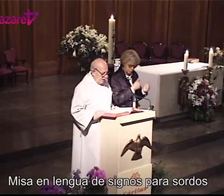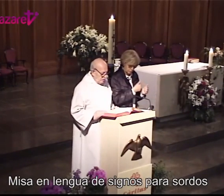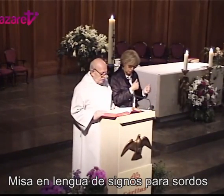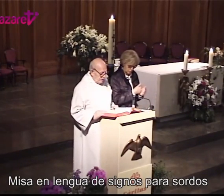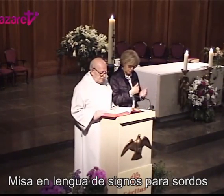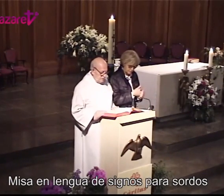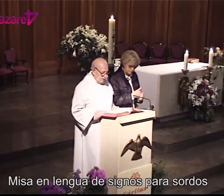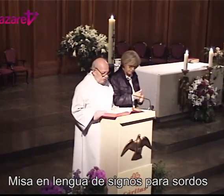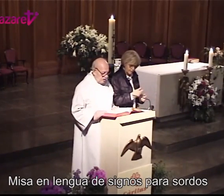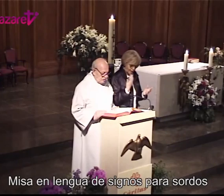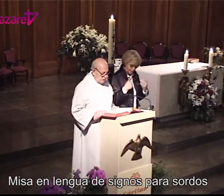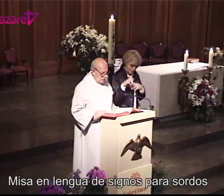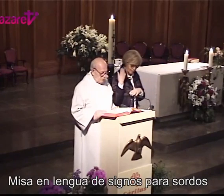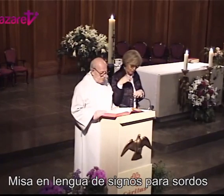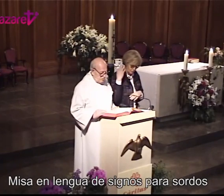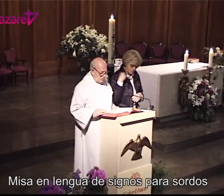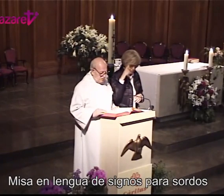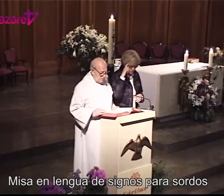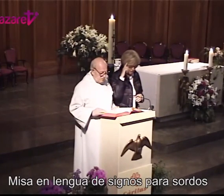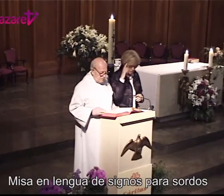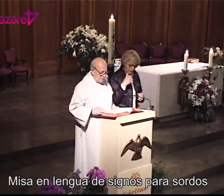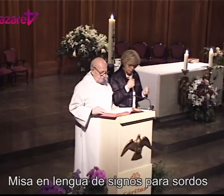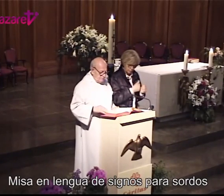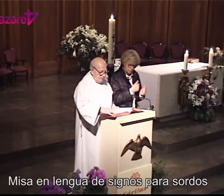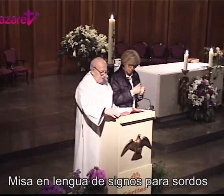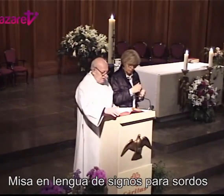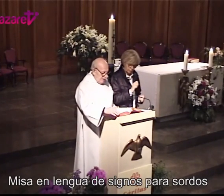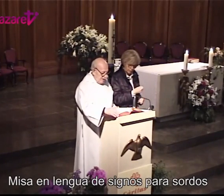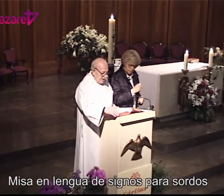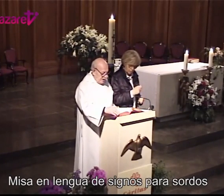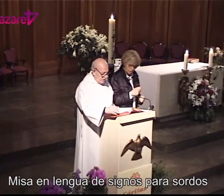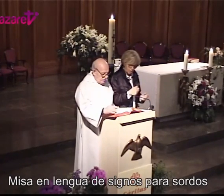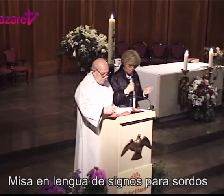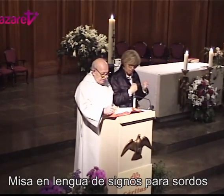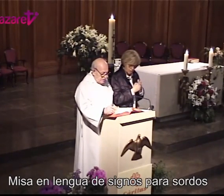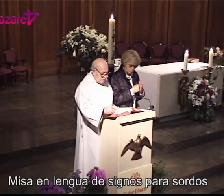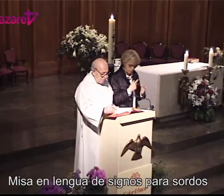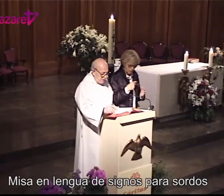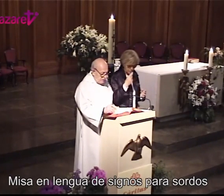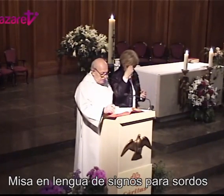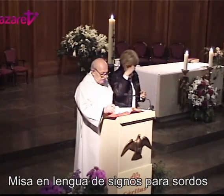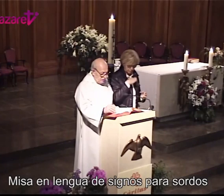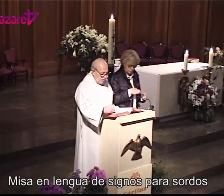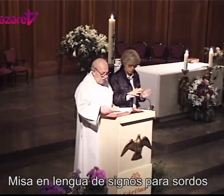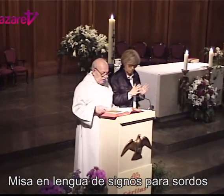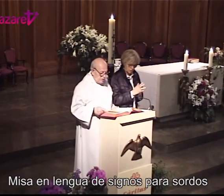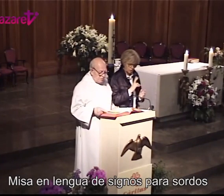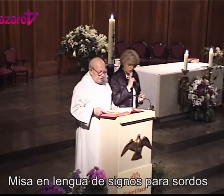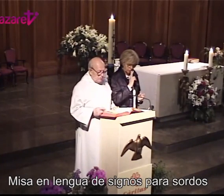Lectura de los Hechos de los Apóstoles. En aquellos días, Pedro, lleno del Espíritu